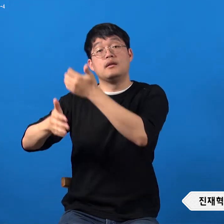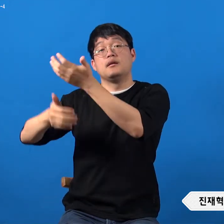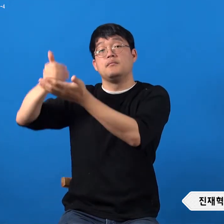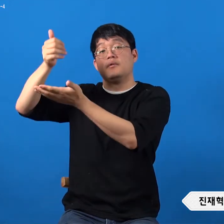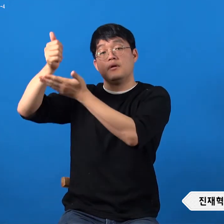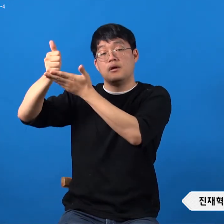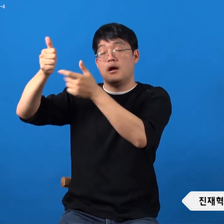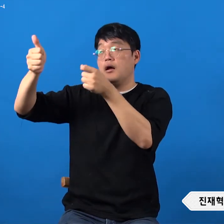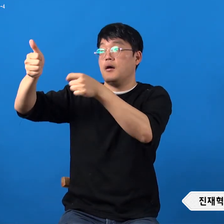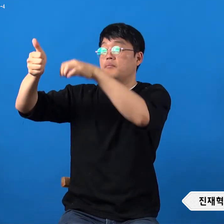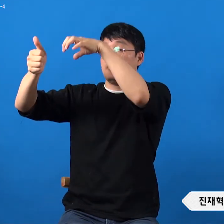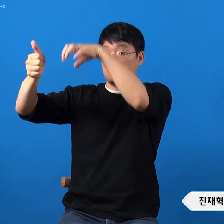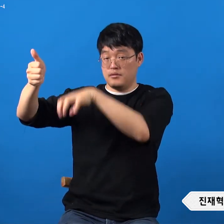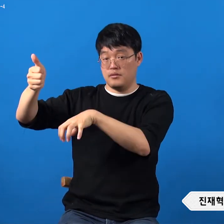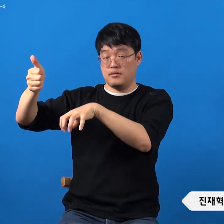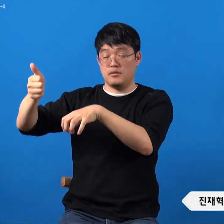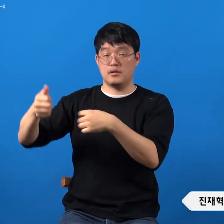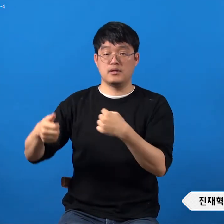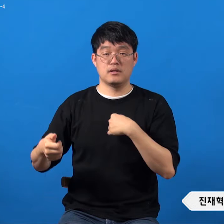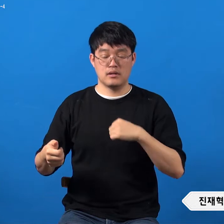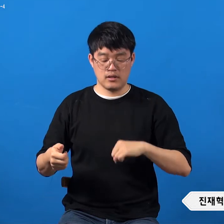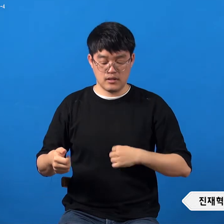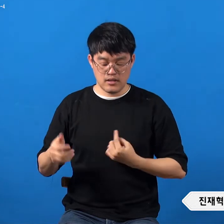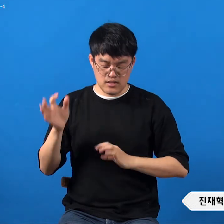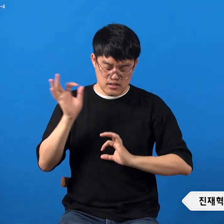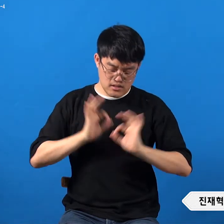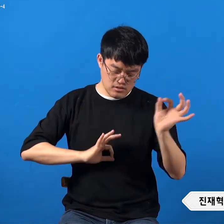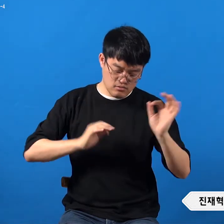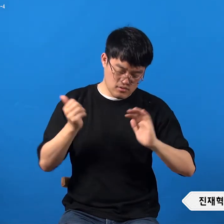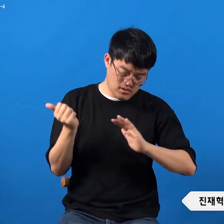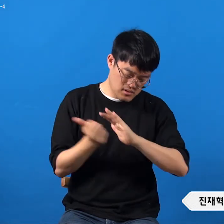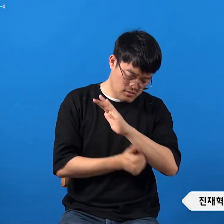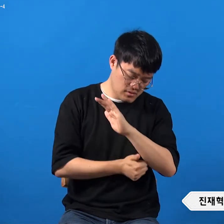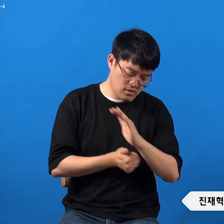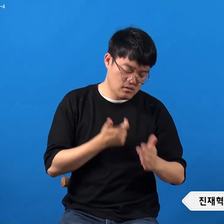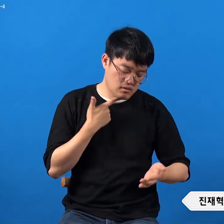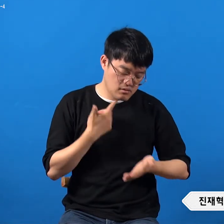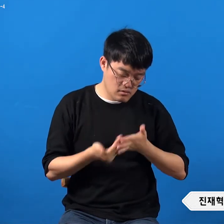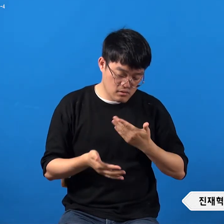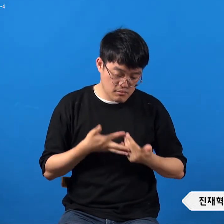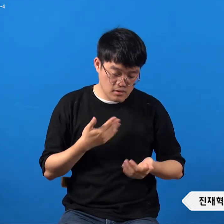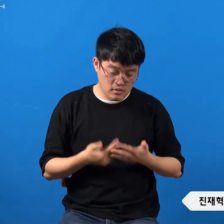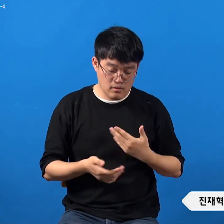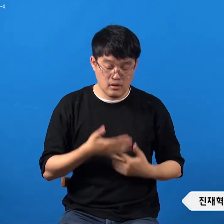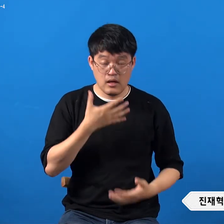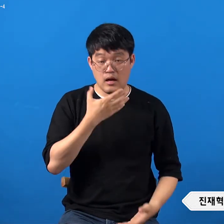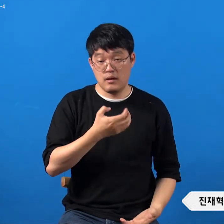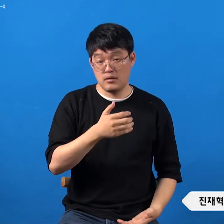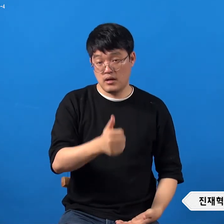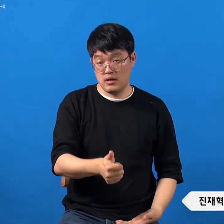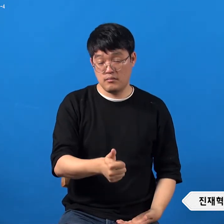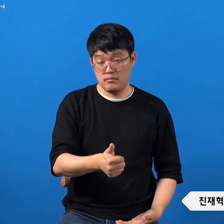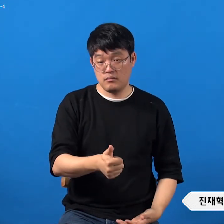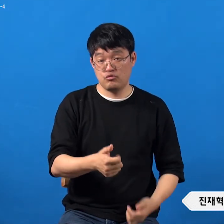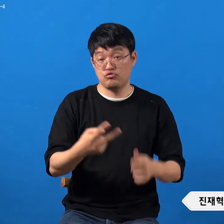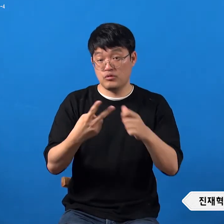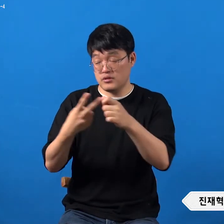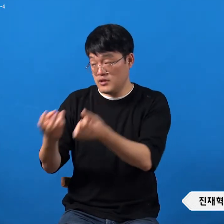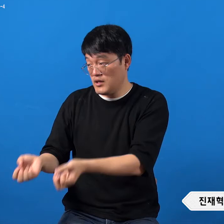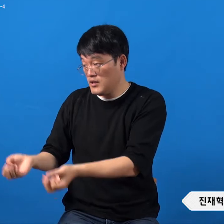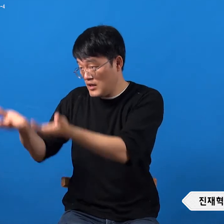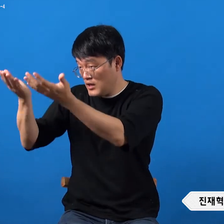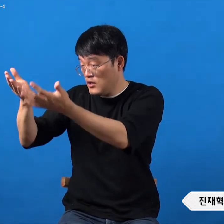하나님의 앞에서 자기의 실수와 실패 가운데 경험했던 아브라함, 두 번째